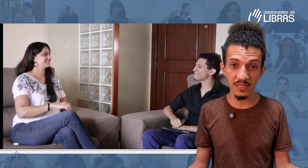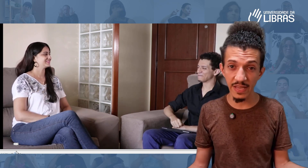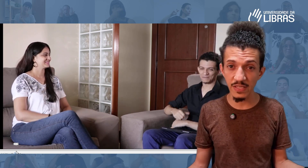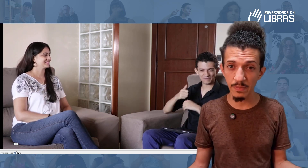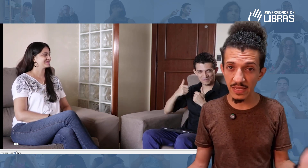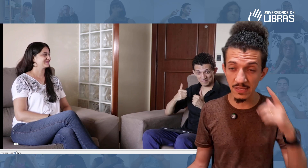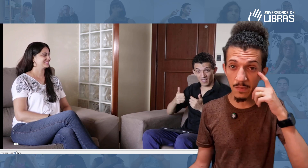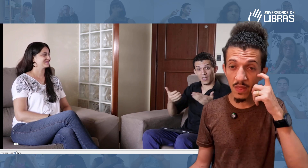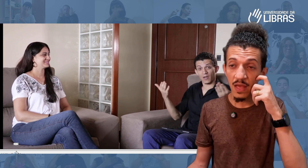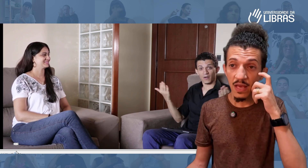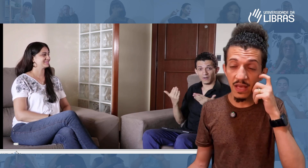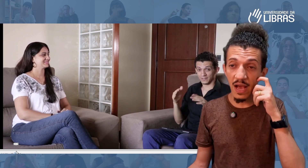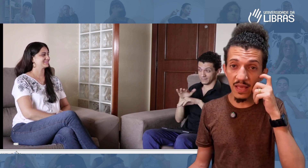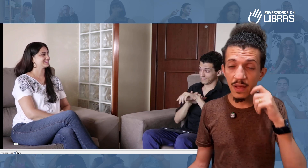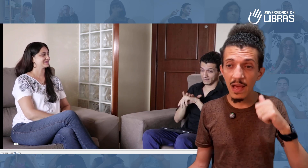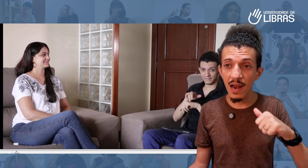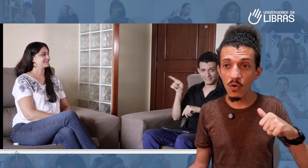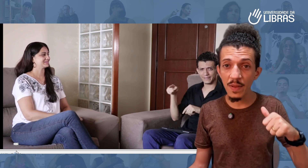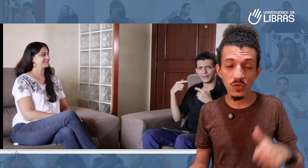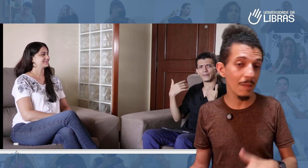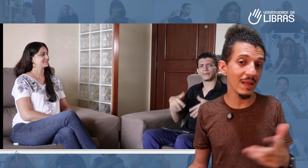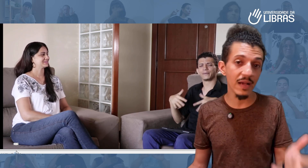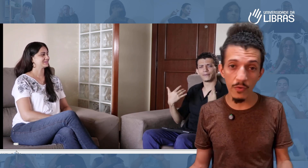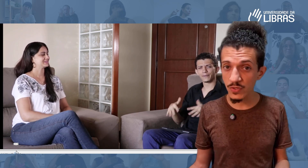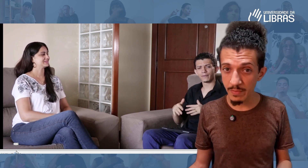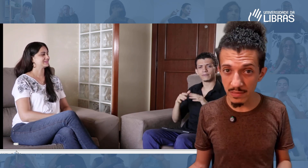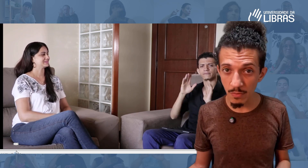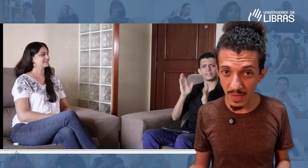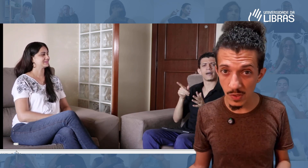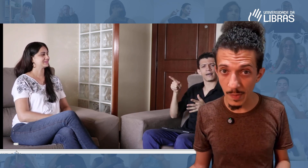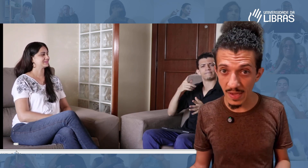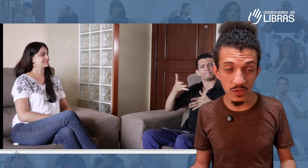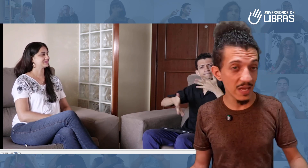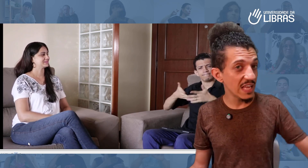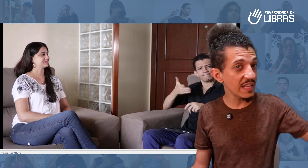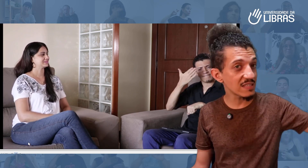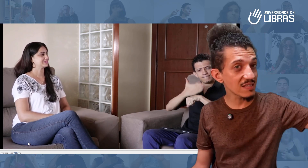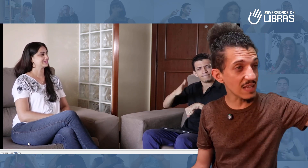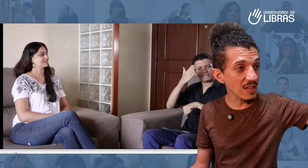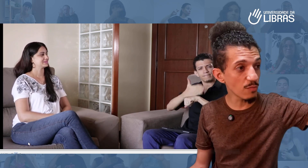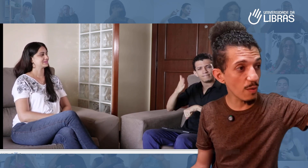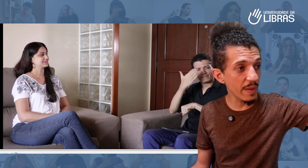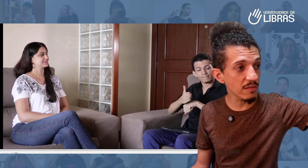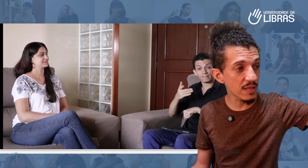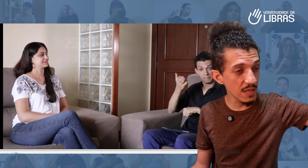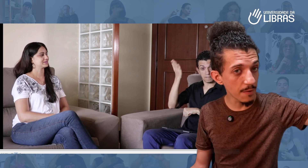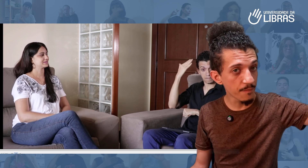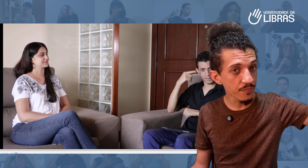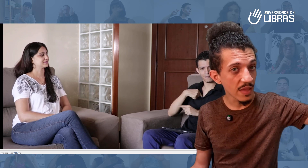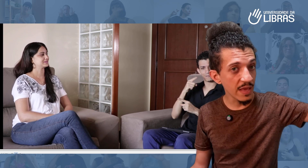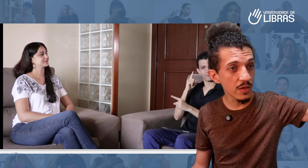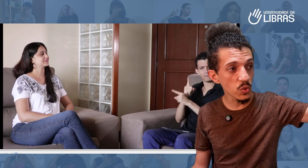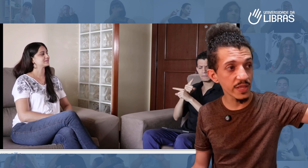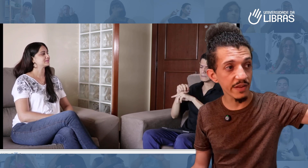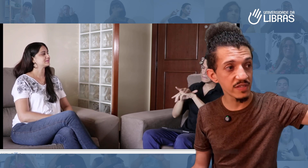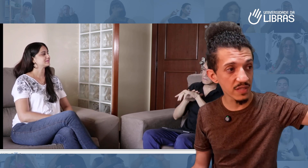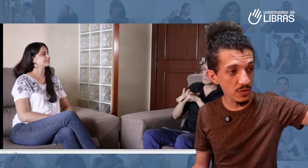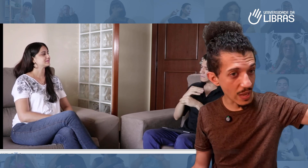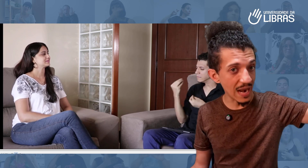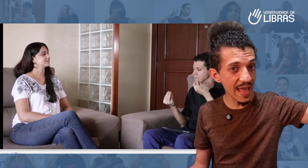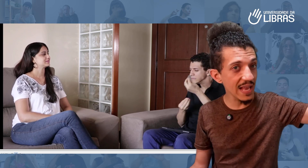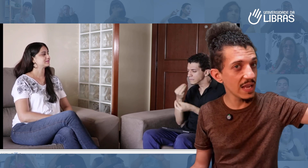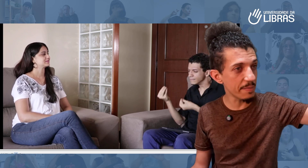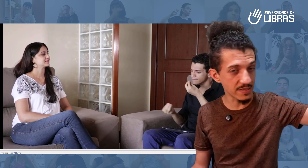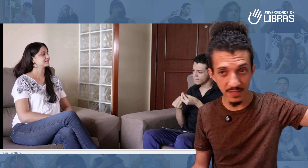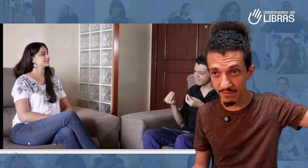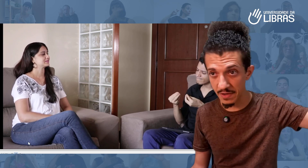Libras há 6 meses, e aí ela começou a aplicar o nosso método passo a passo, e nesse exato momento aqui, em que eu estou entrevistando